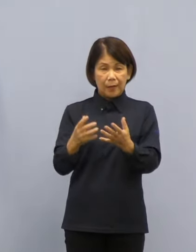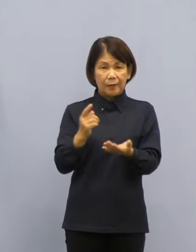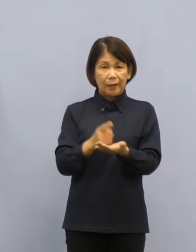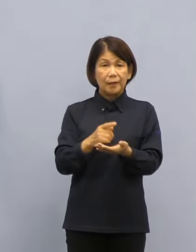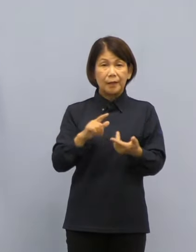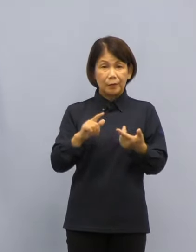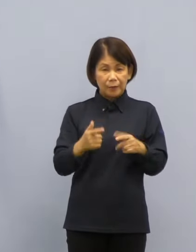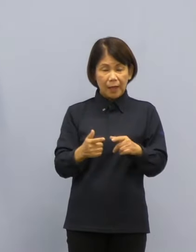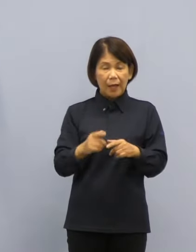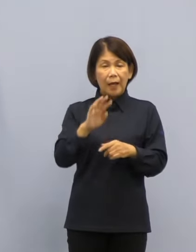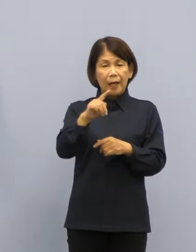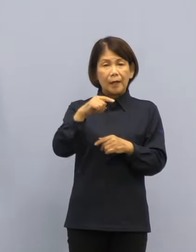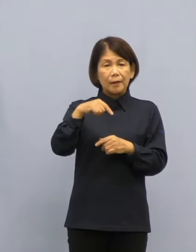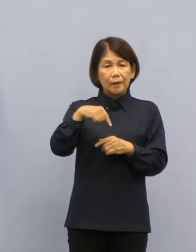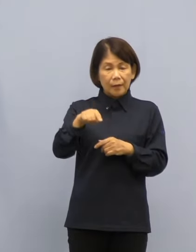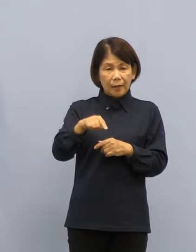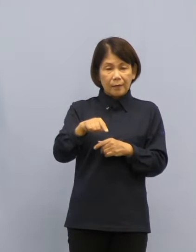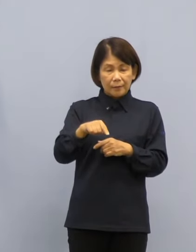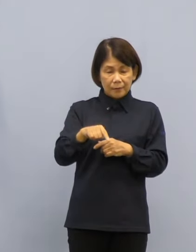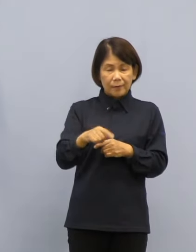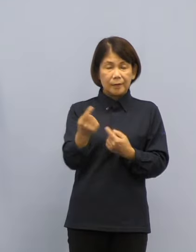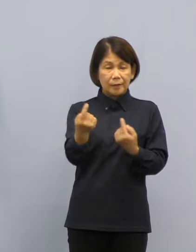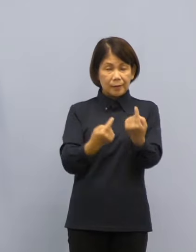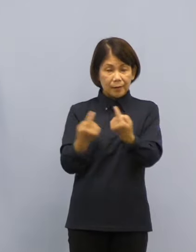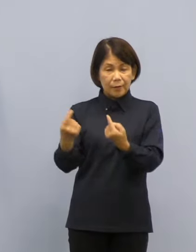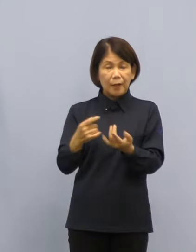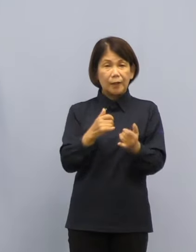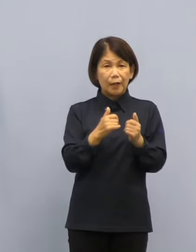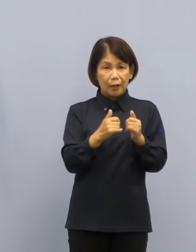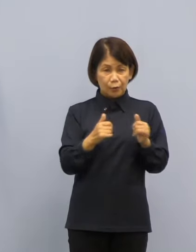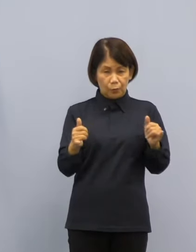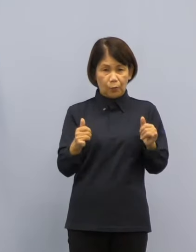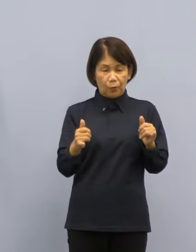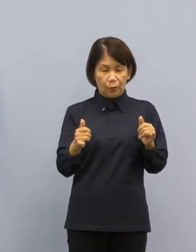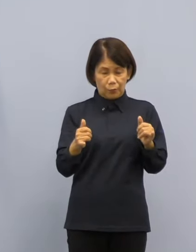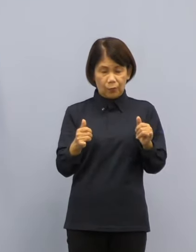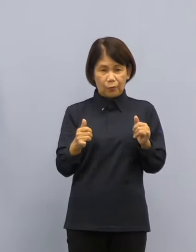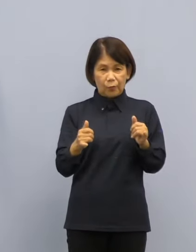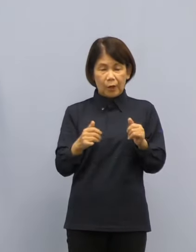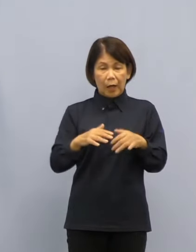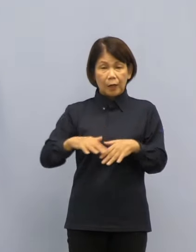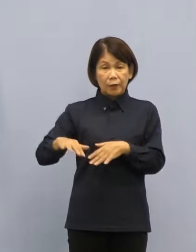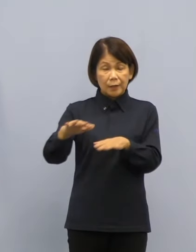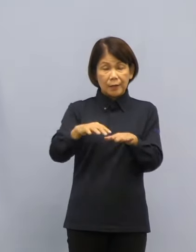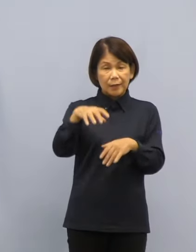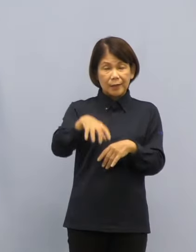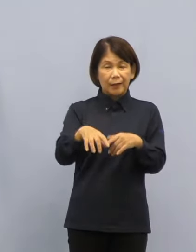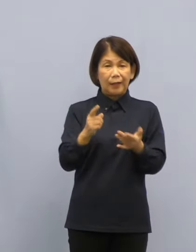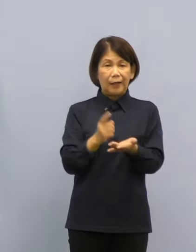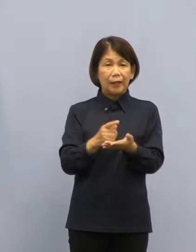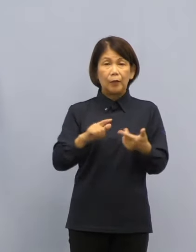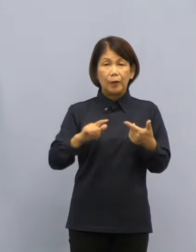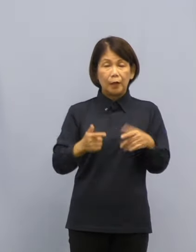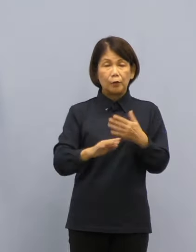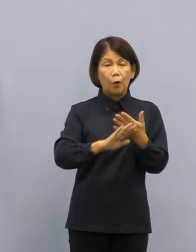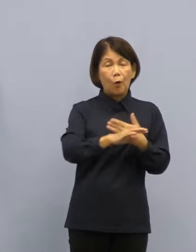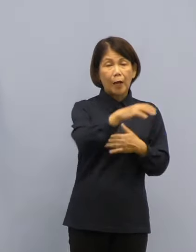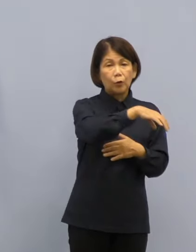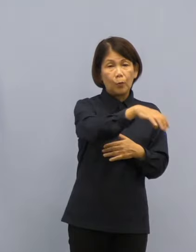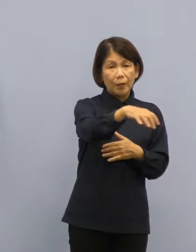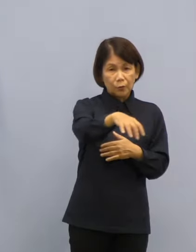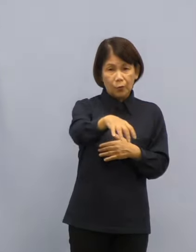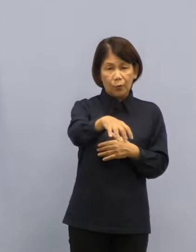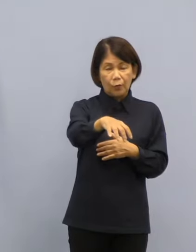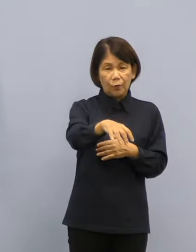てなすかとその場所だけではなくそれ以外の場所にもどうやって送客をしていくか全体としてどうや